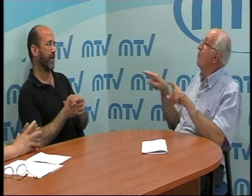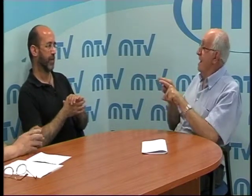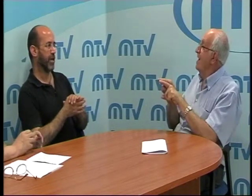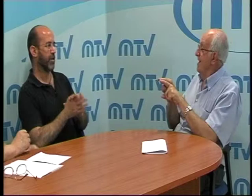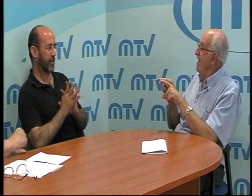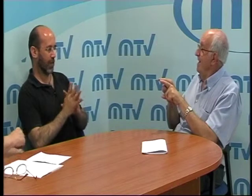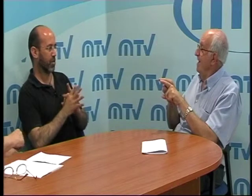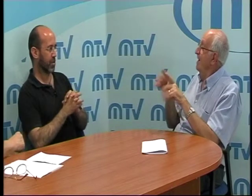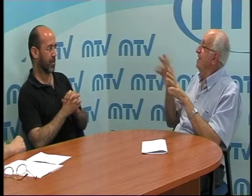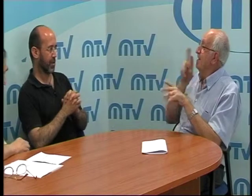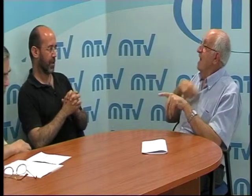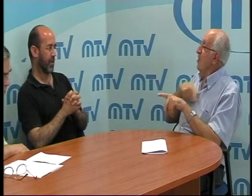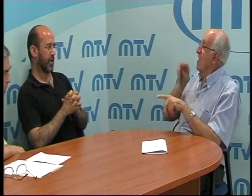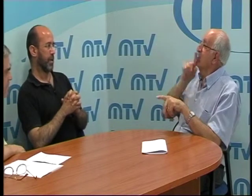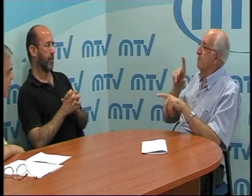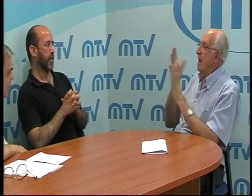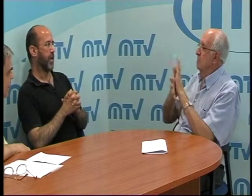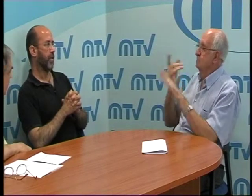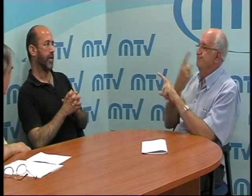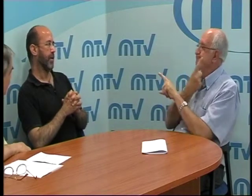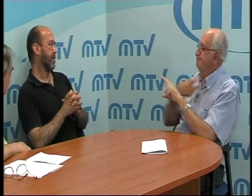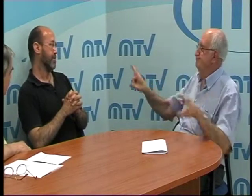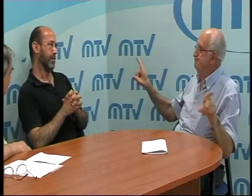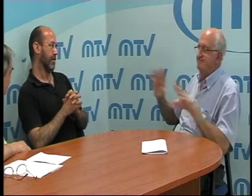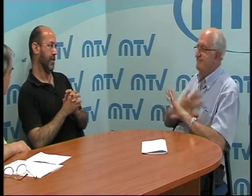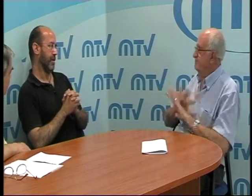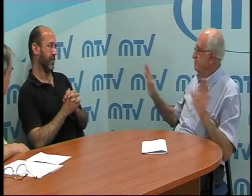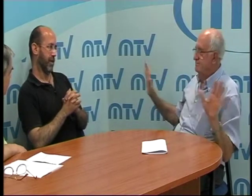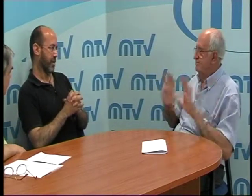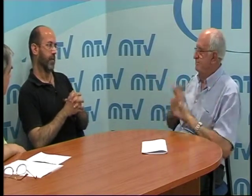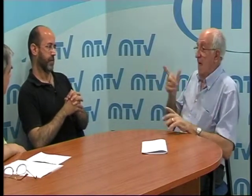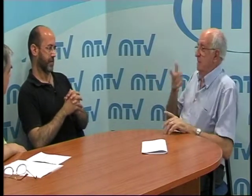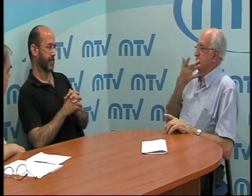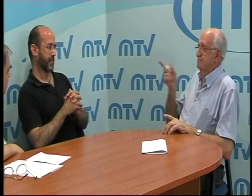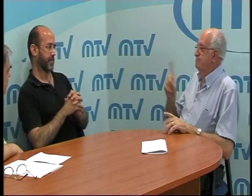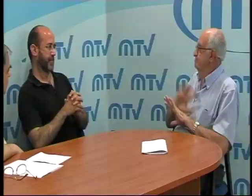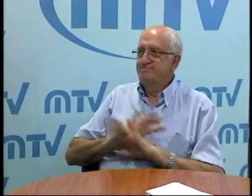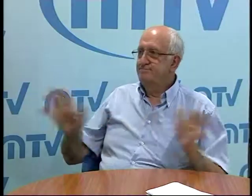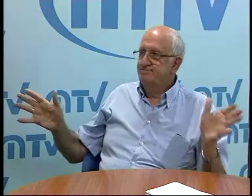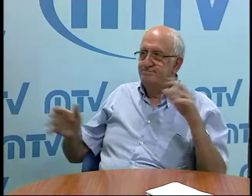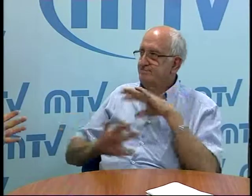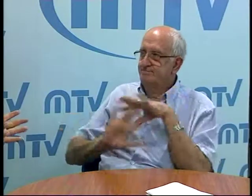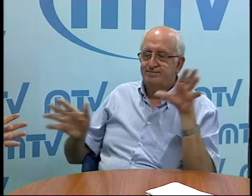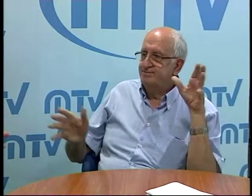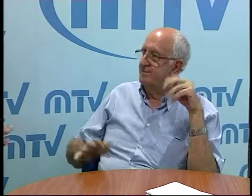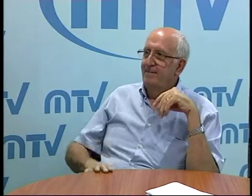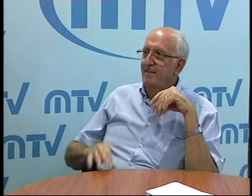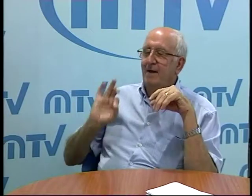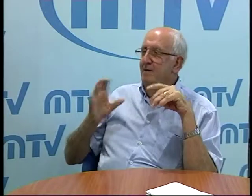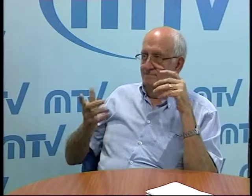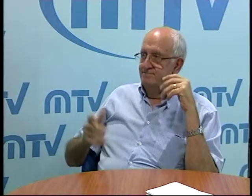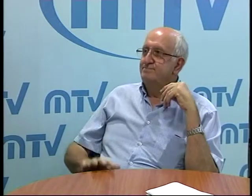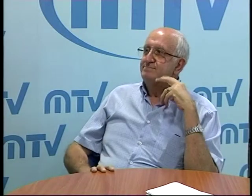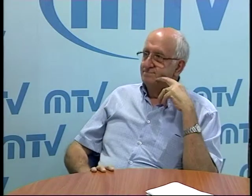Sí que hablan español, igual que nosotros, pero la lengua de signos es totalmente diferente. Y hay cosas que no, cuando